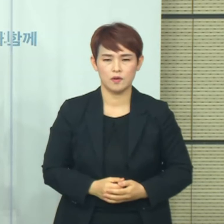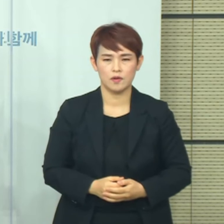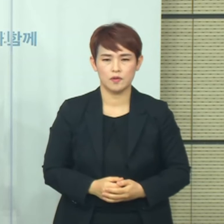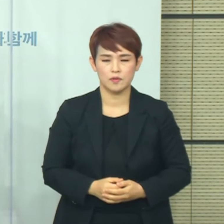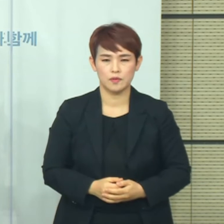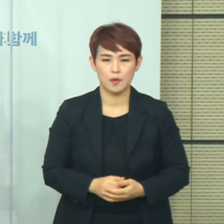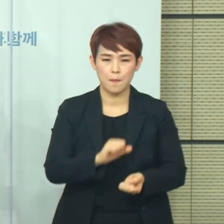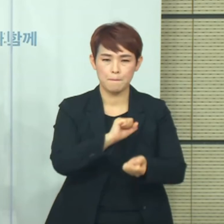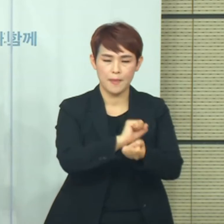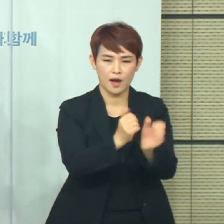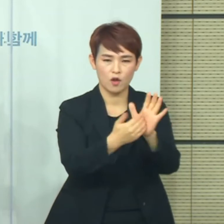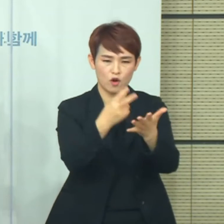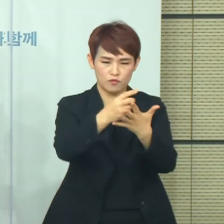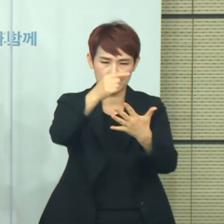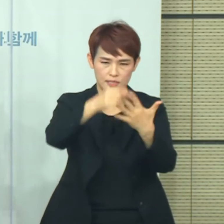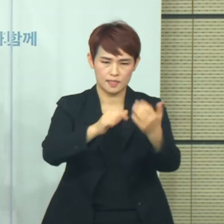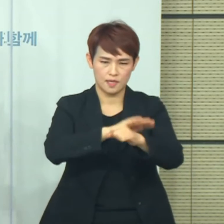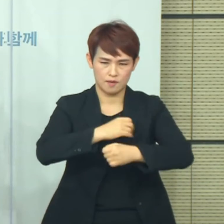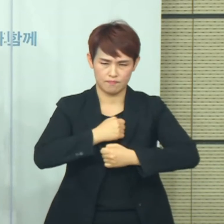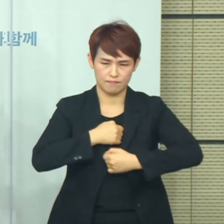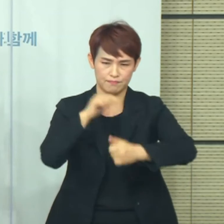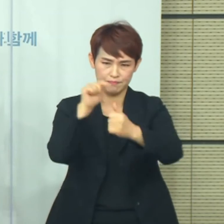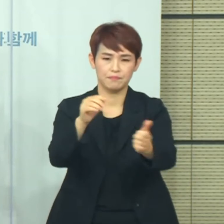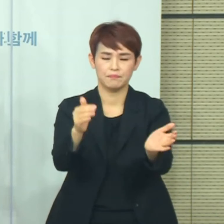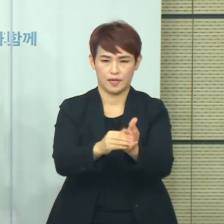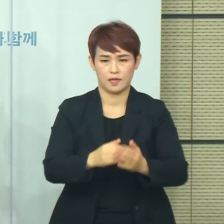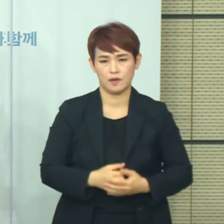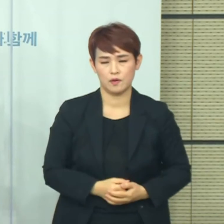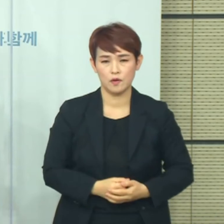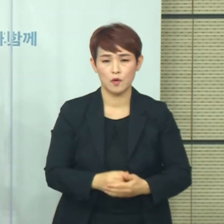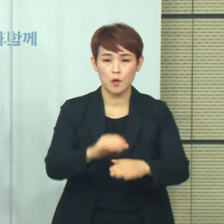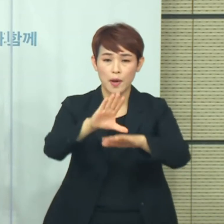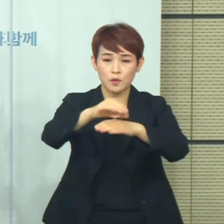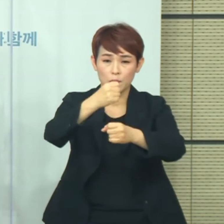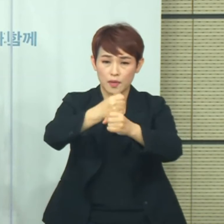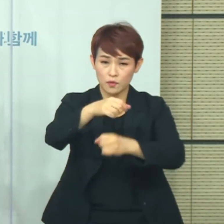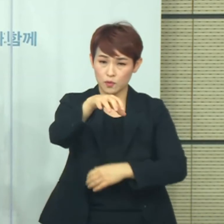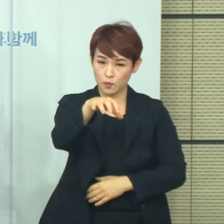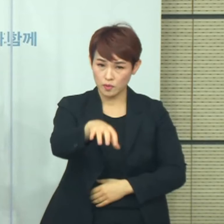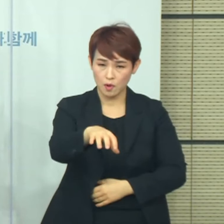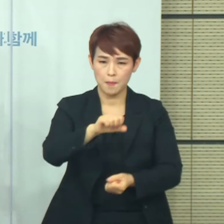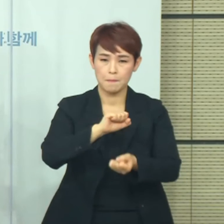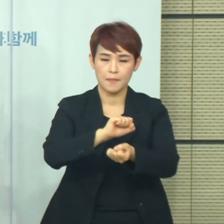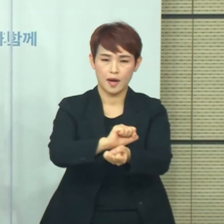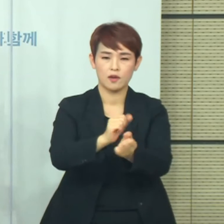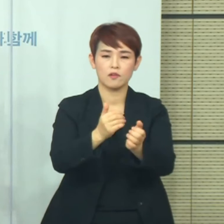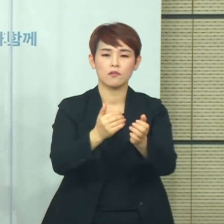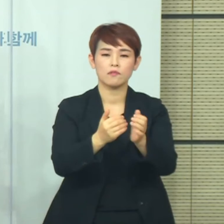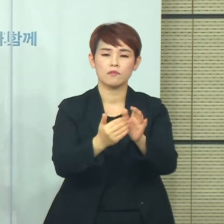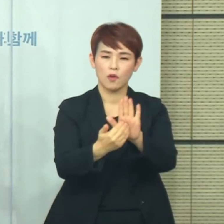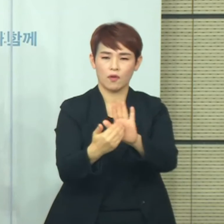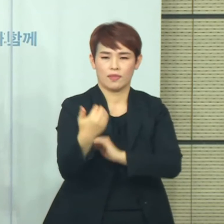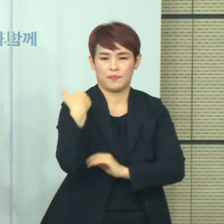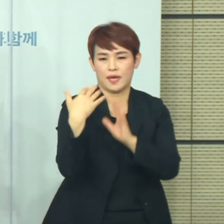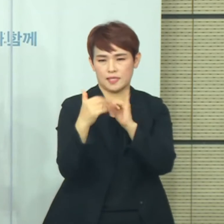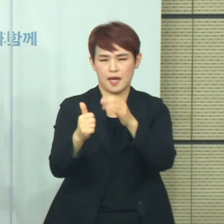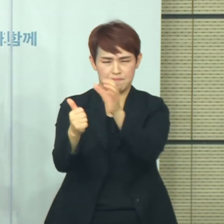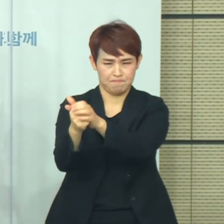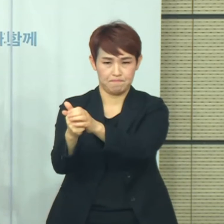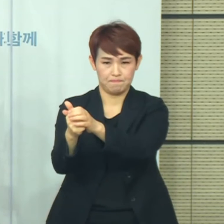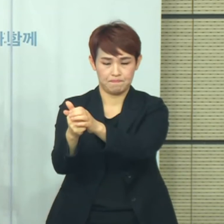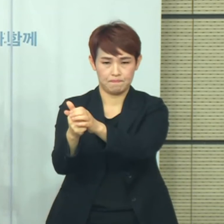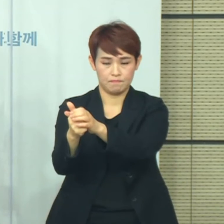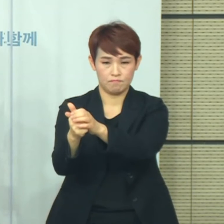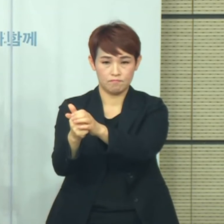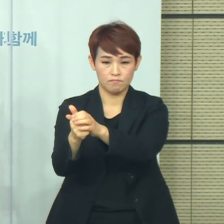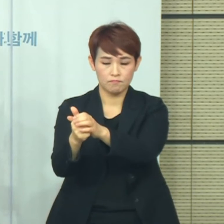수칙을 준수하도록 하였습니다. 또한 제작 현장에서 방역 관리자를 지정하고 현장 출입 시에